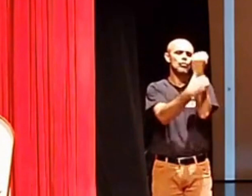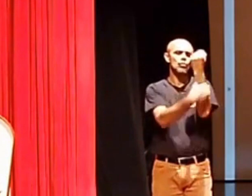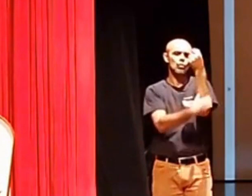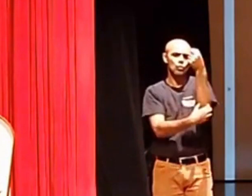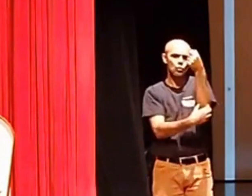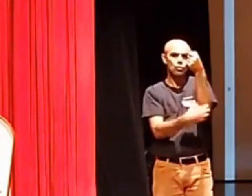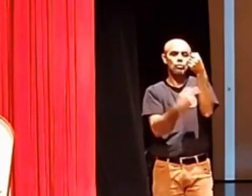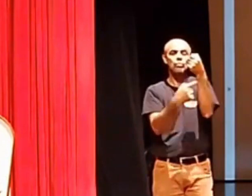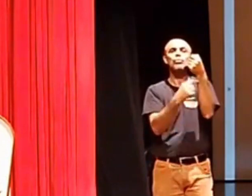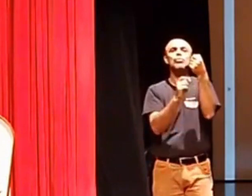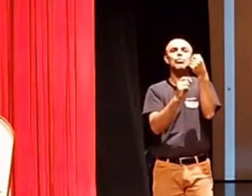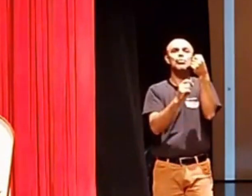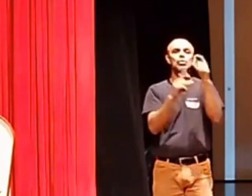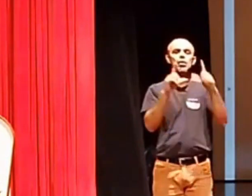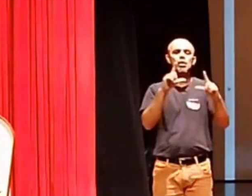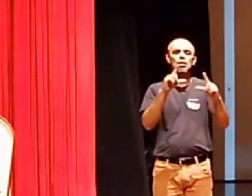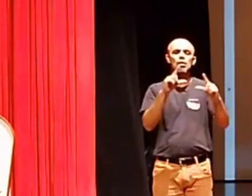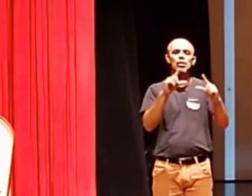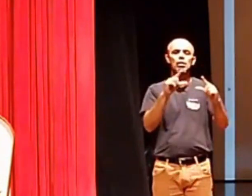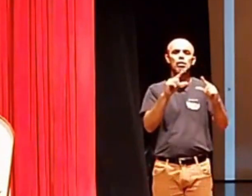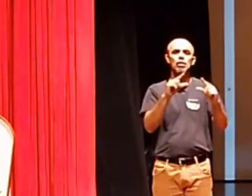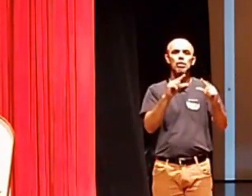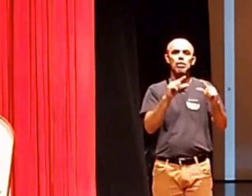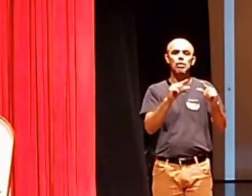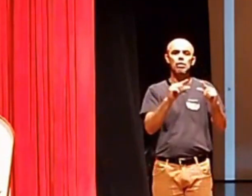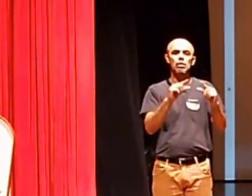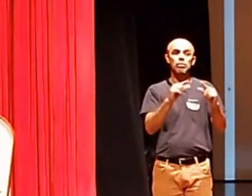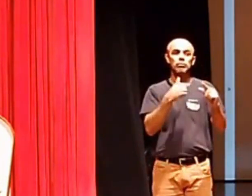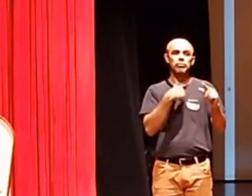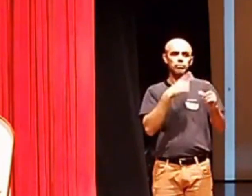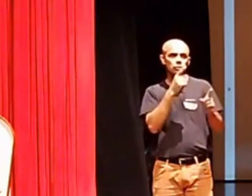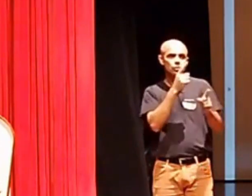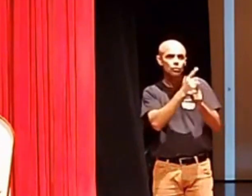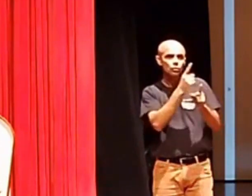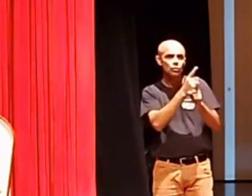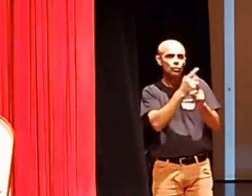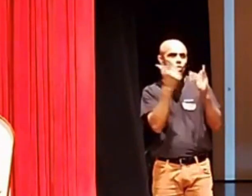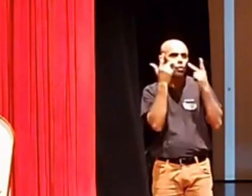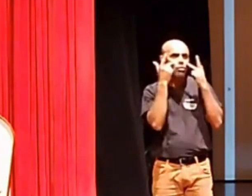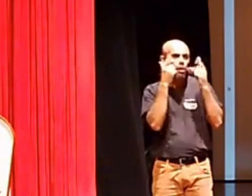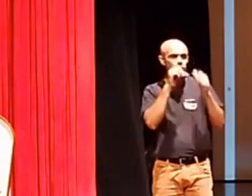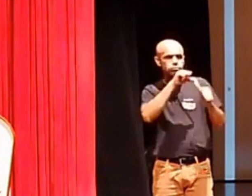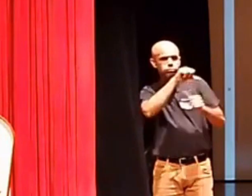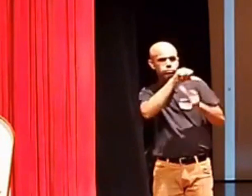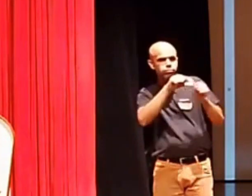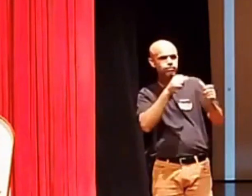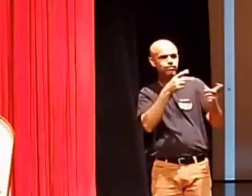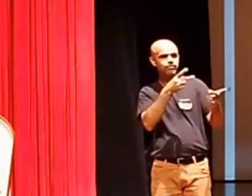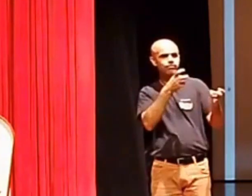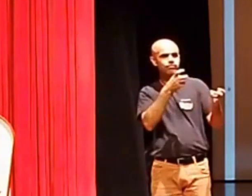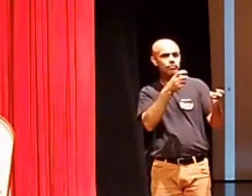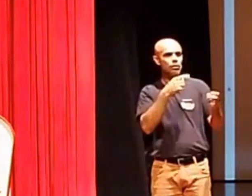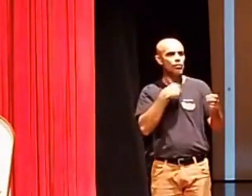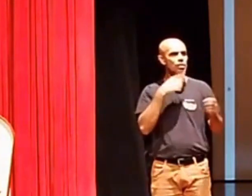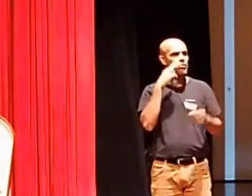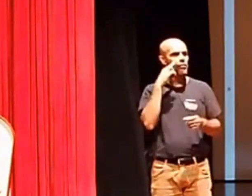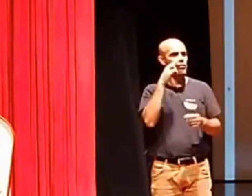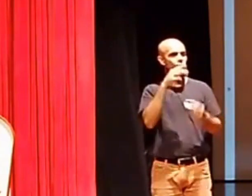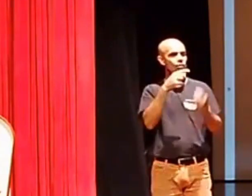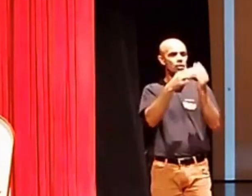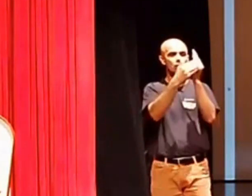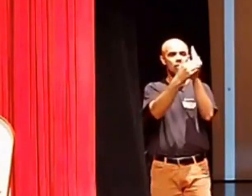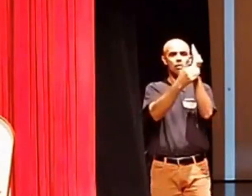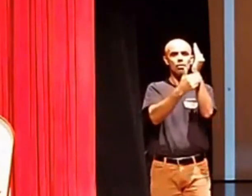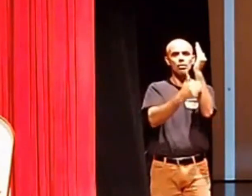ela vai diminuir essas curvas fisiológicas dessa pessoa que a possui. Então, você vai olhar aquela coluna e,